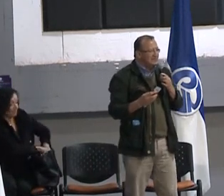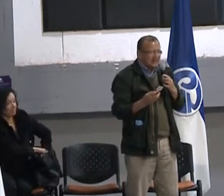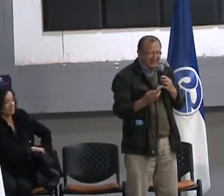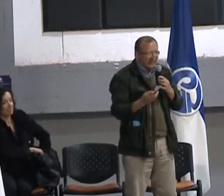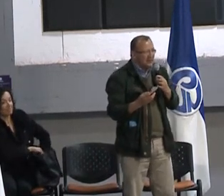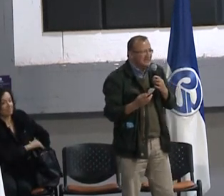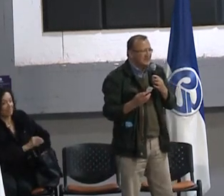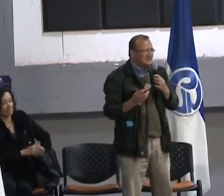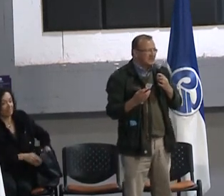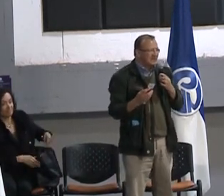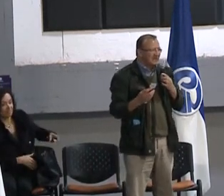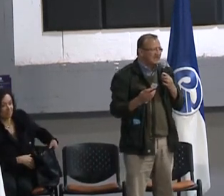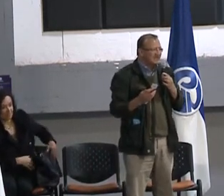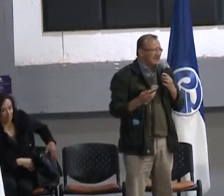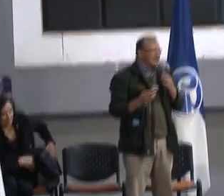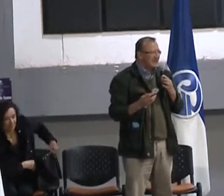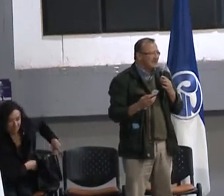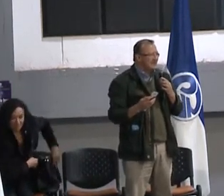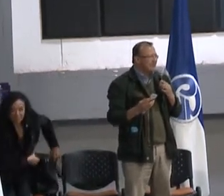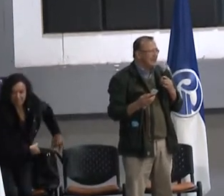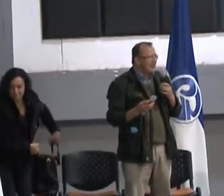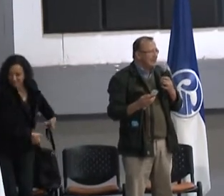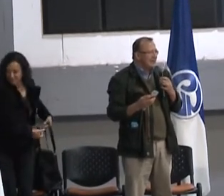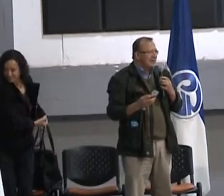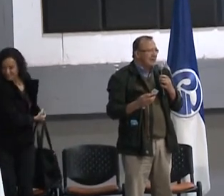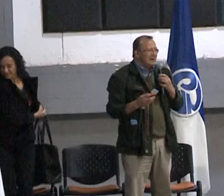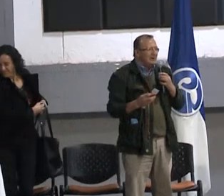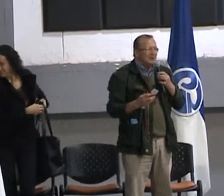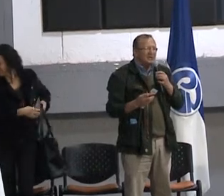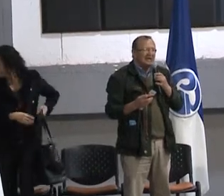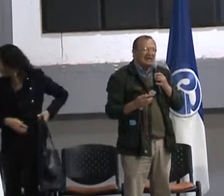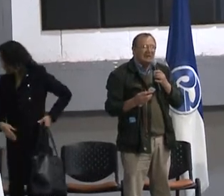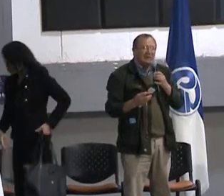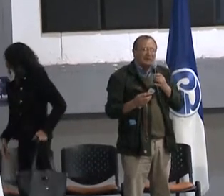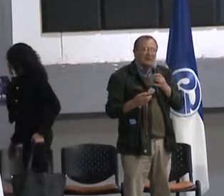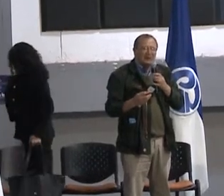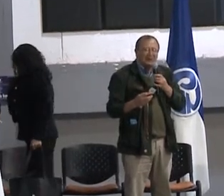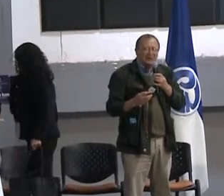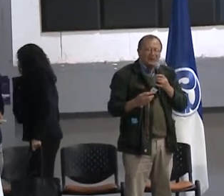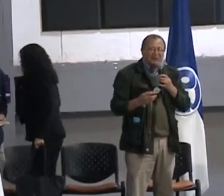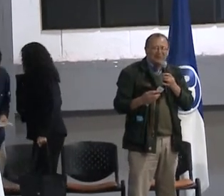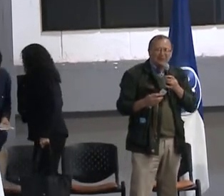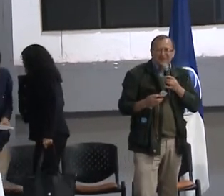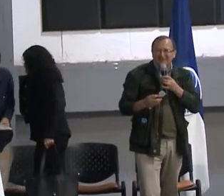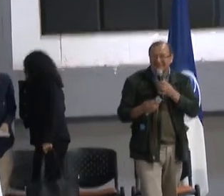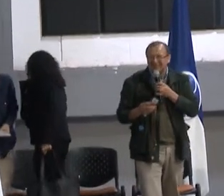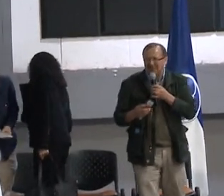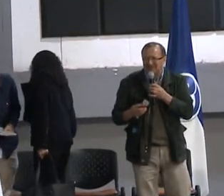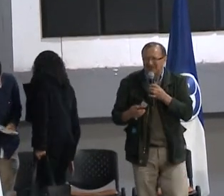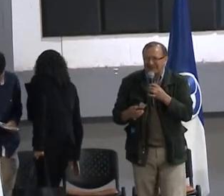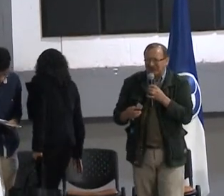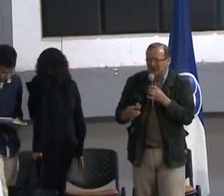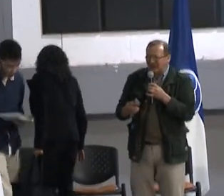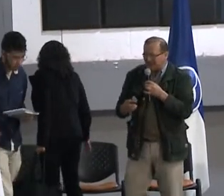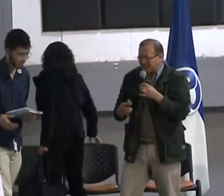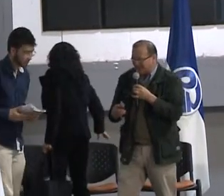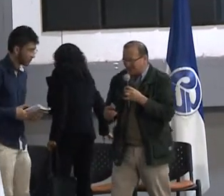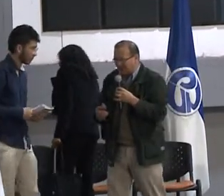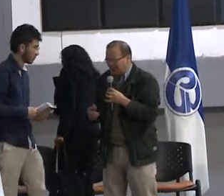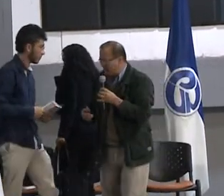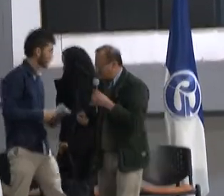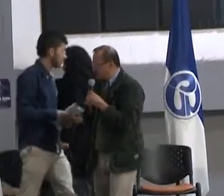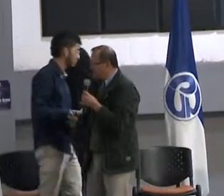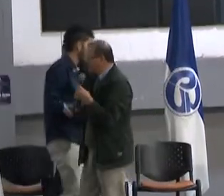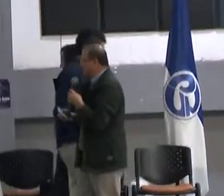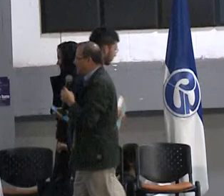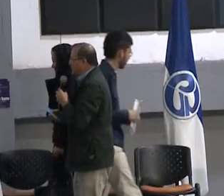e invitarlos a la obra de teatro que se moviera 6 de la tarde otra ya que mientras la coma no hacemos